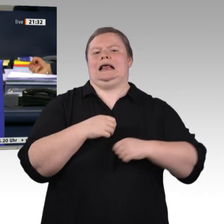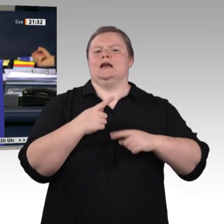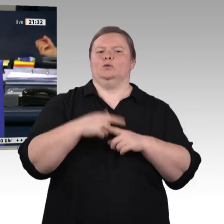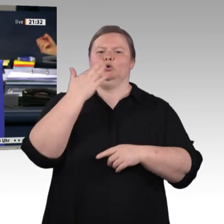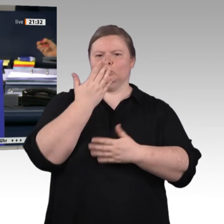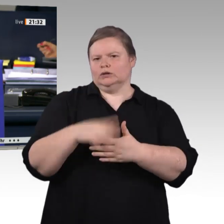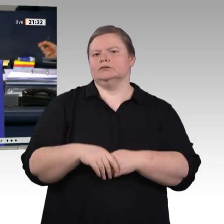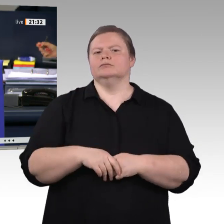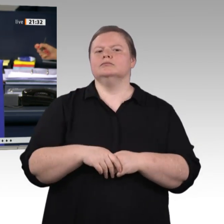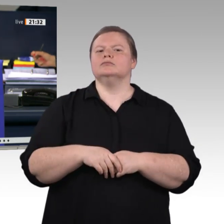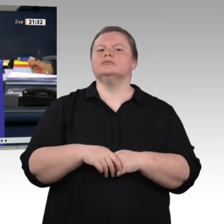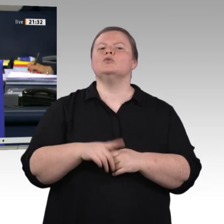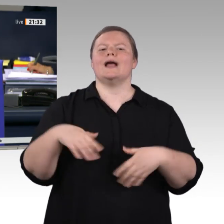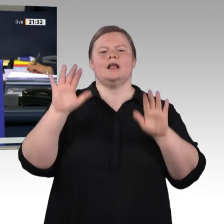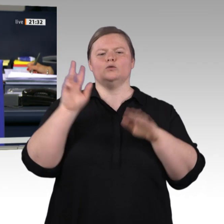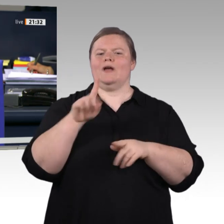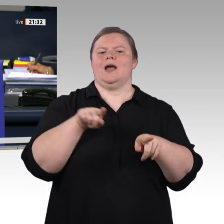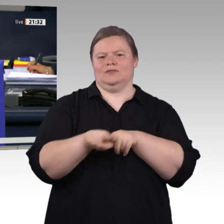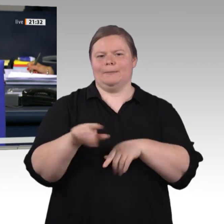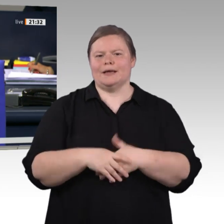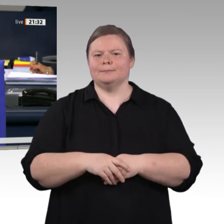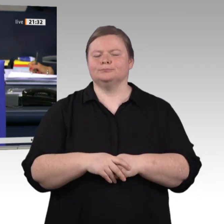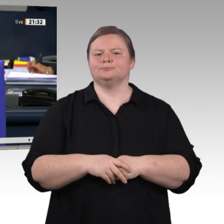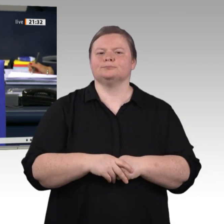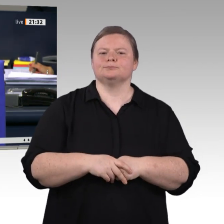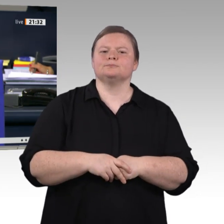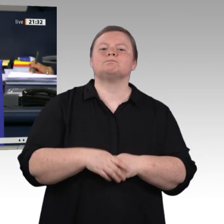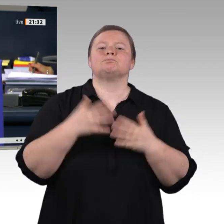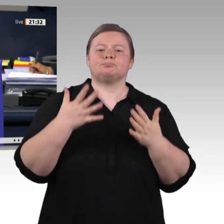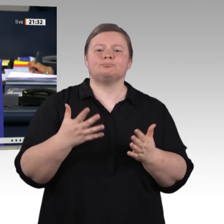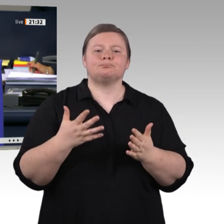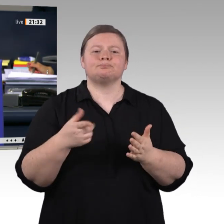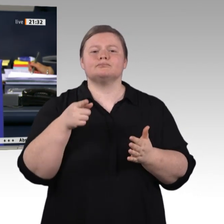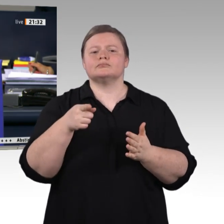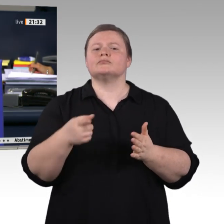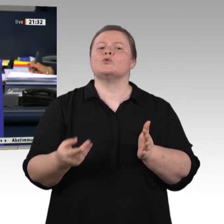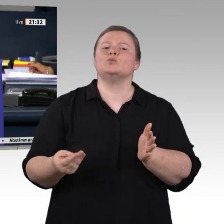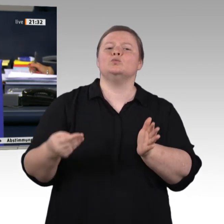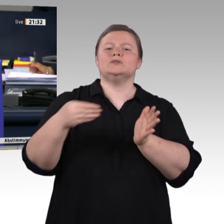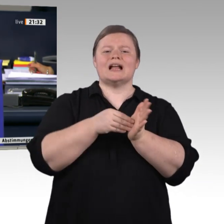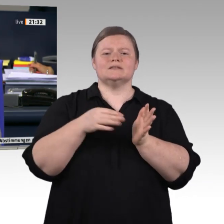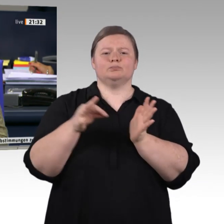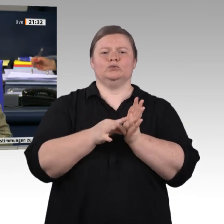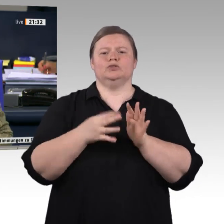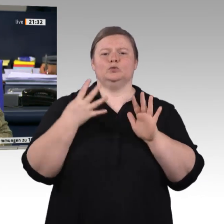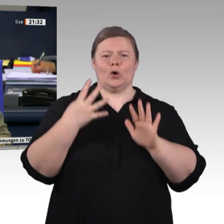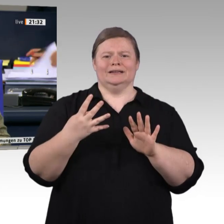an die in der Tagesordnung aufgeführten Ausschüsse vorgeschlagen. Ich gehe davon aus, dass Sie damit einverstanden sind.